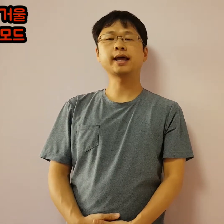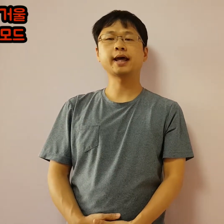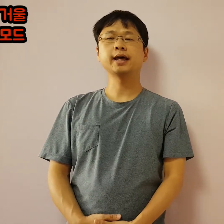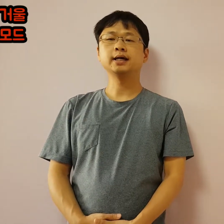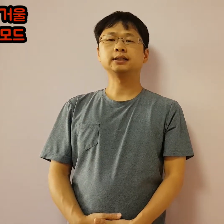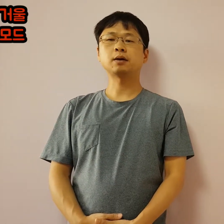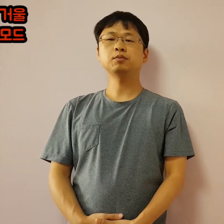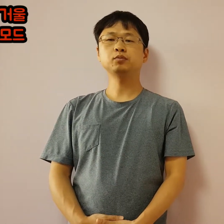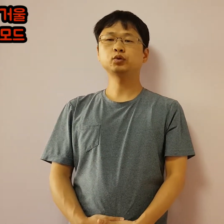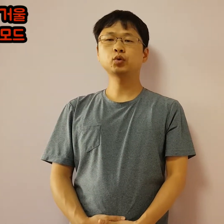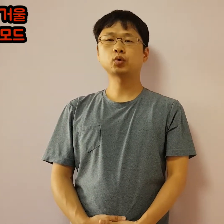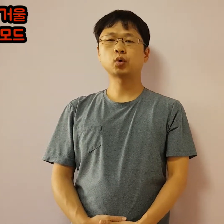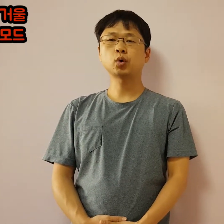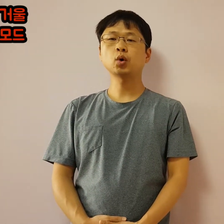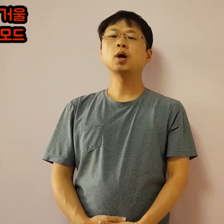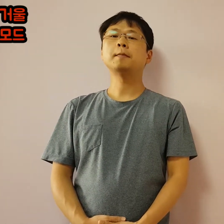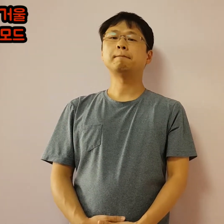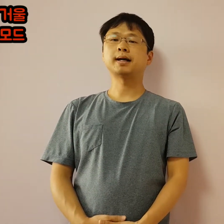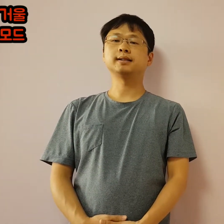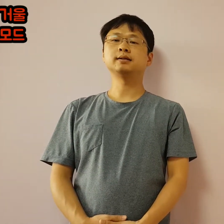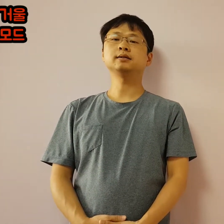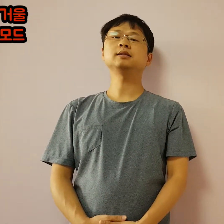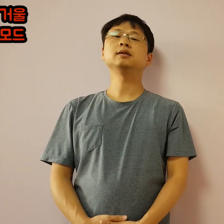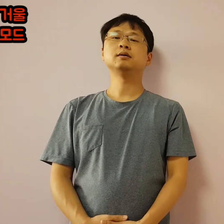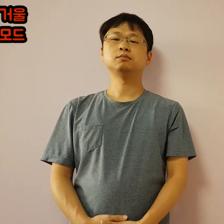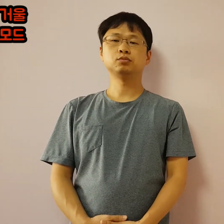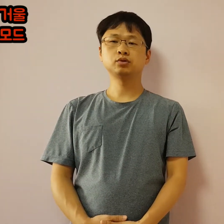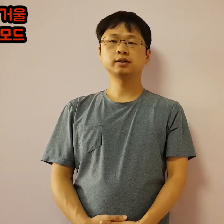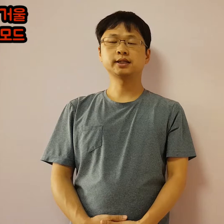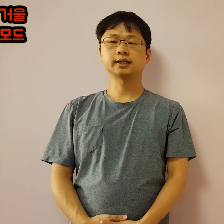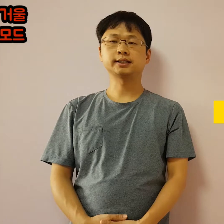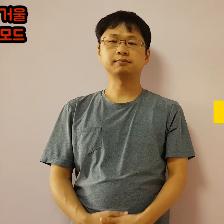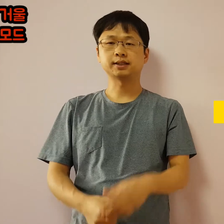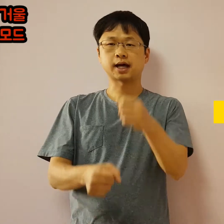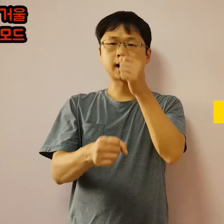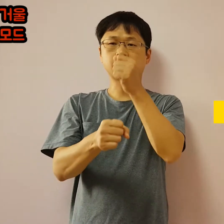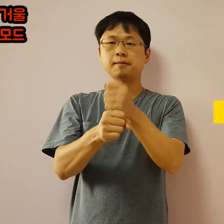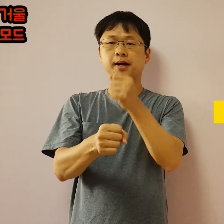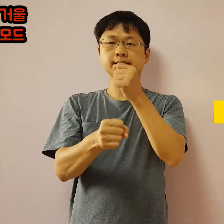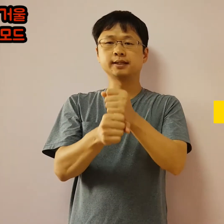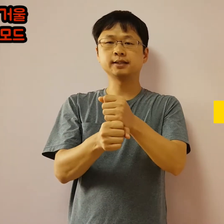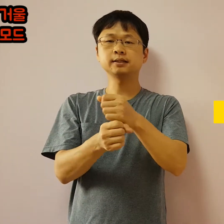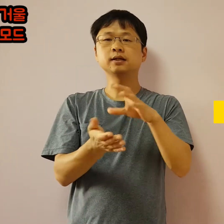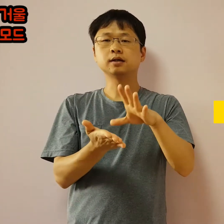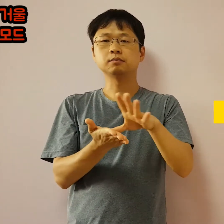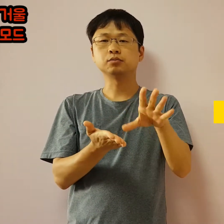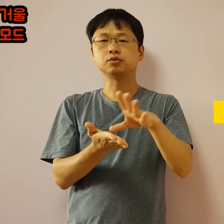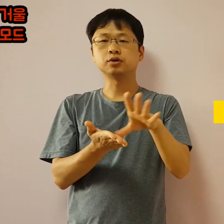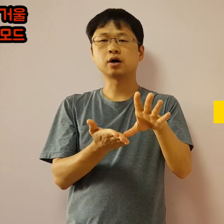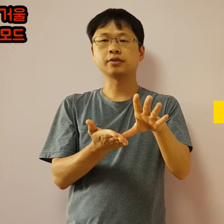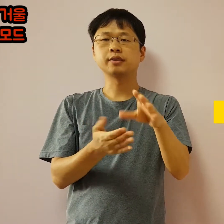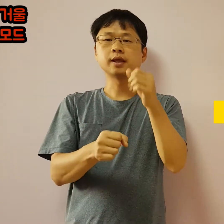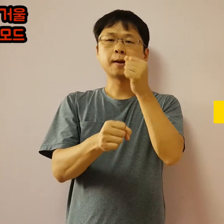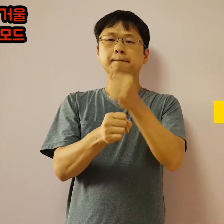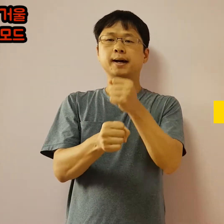하는데, 작품은 수어로 만든 물건이란 뜻입니다. 만든 물건.